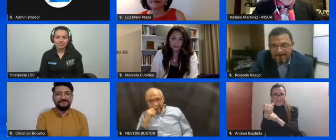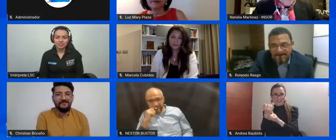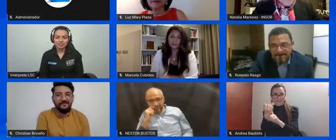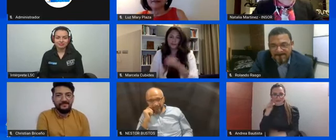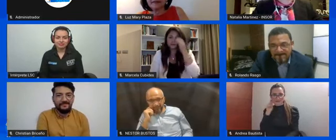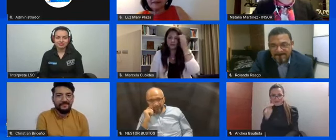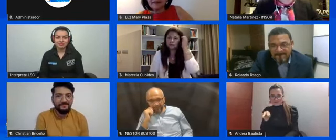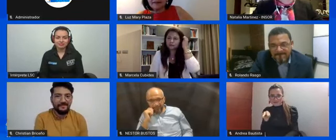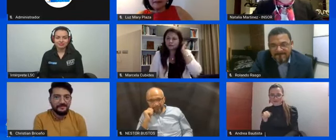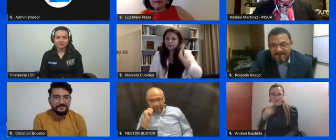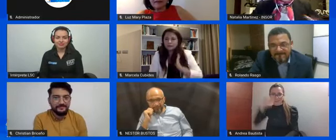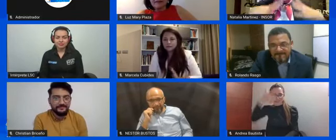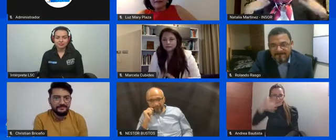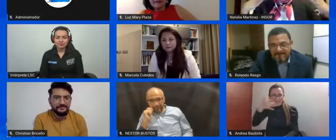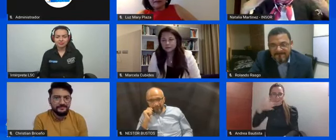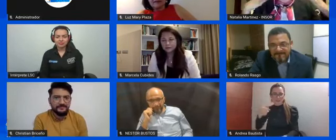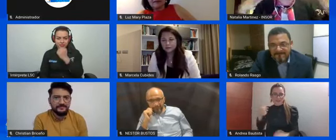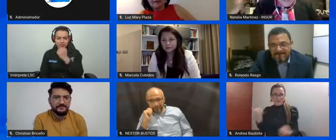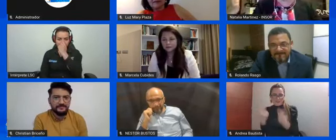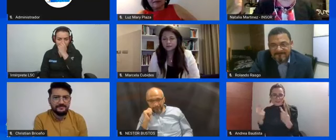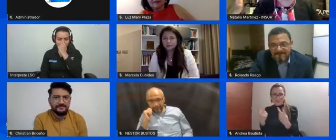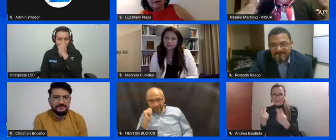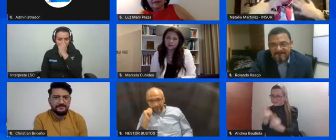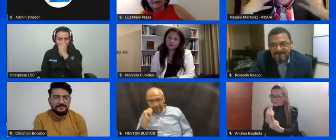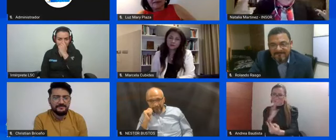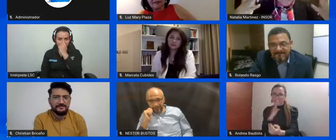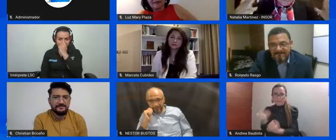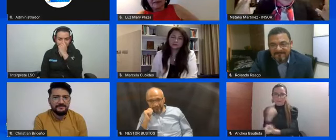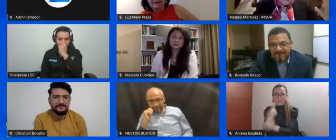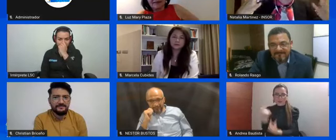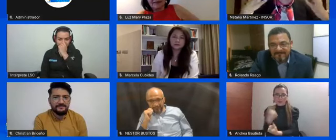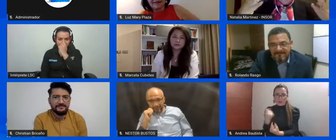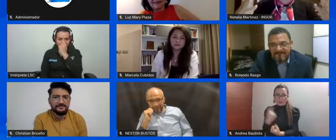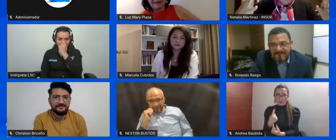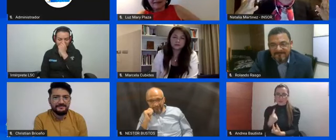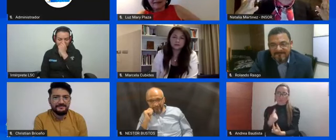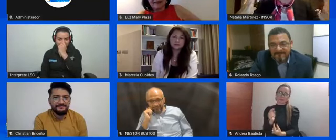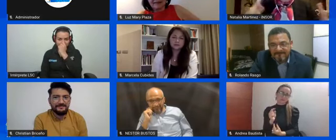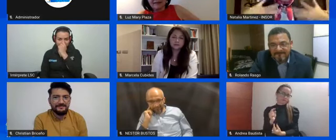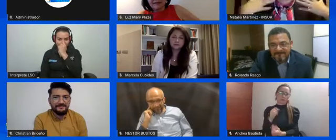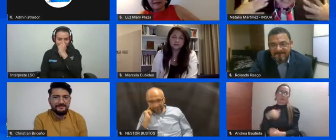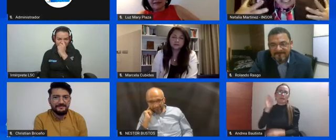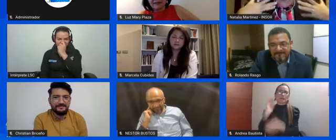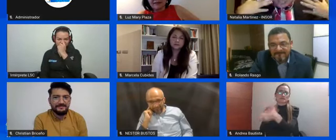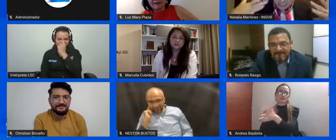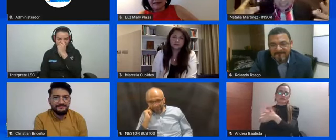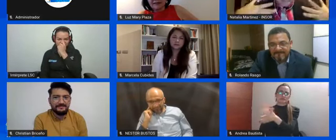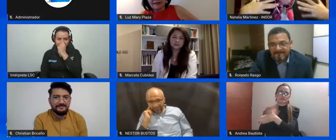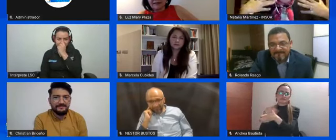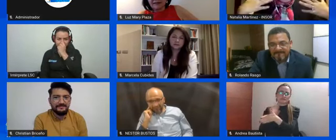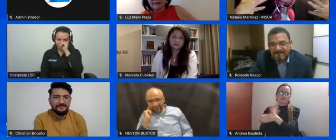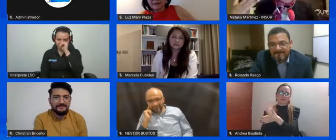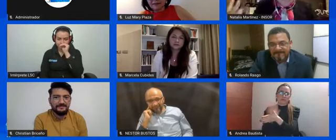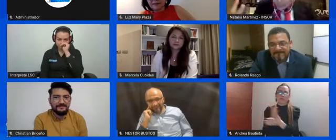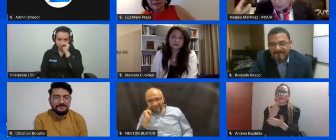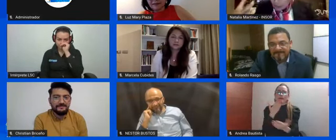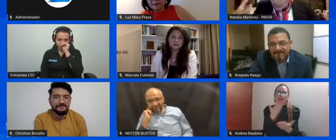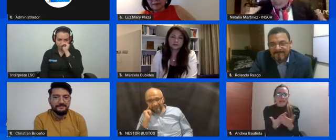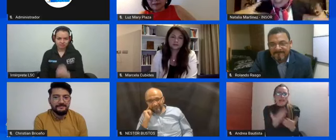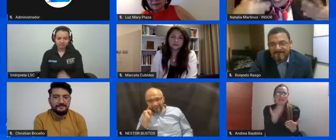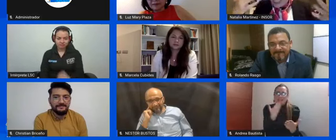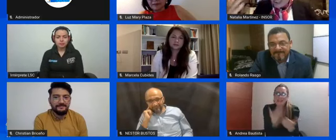están acompañando ahorita en Facebook. Lo que hay son miles de mensajes de agradecimiento, miles de mensajes de